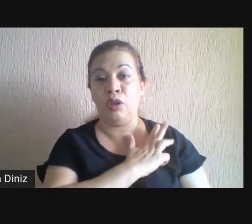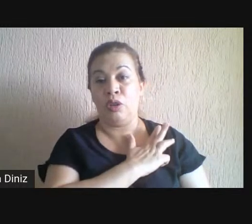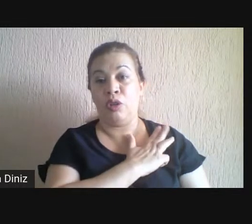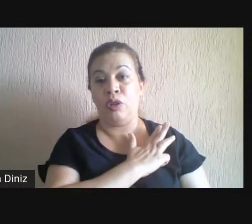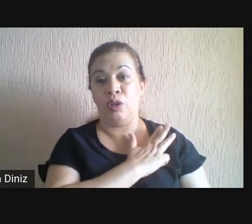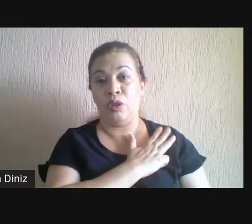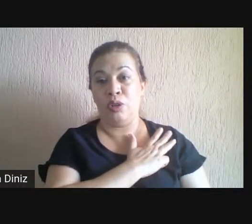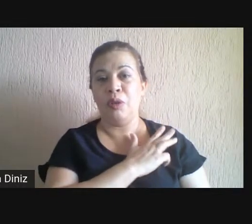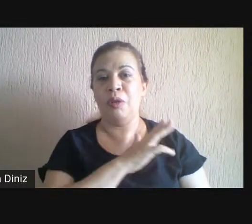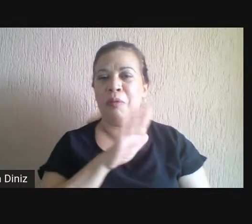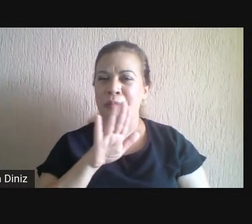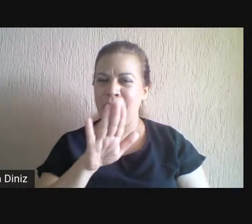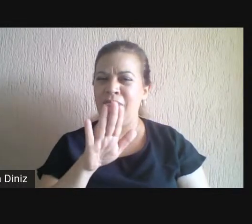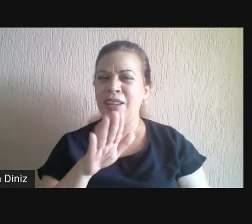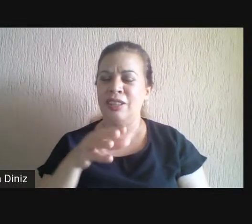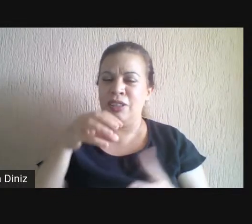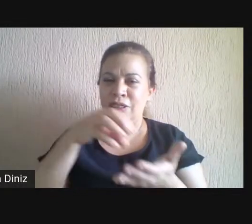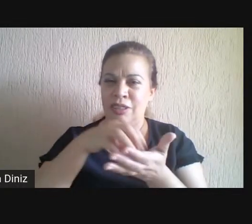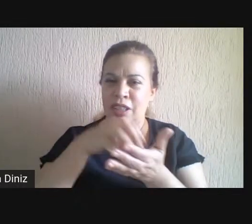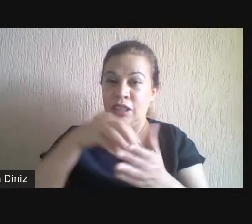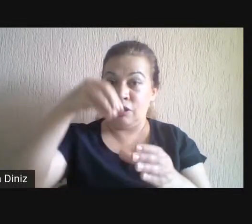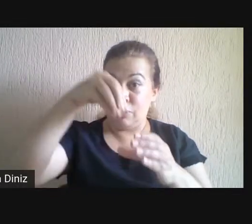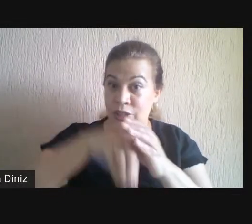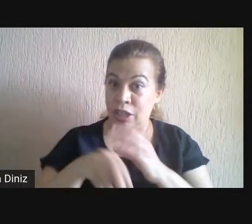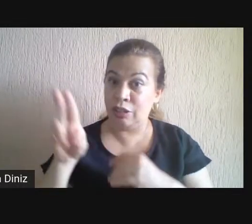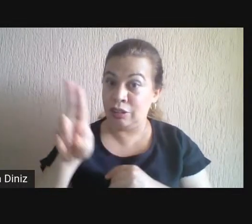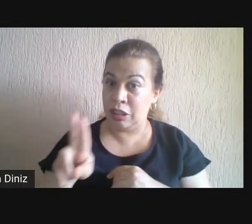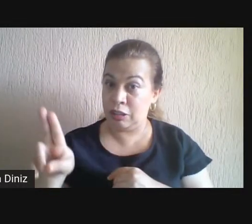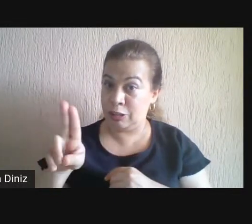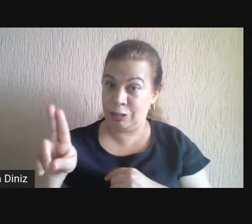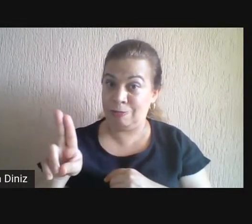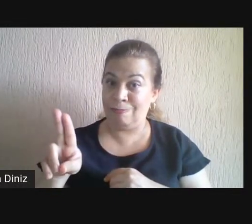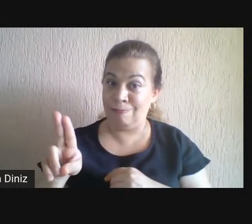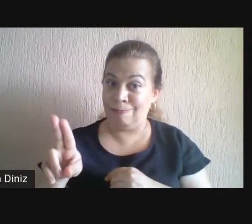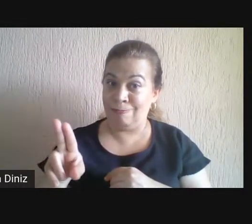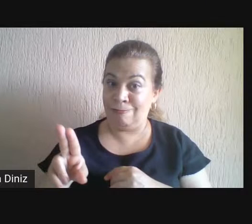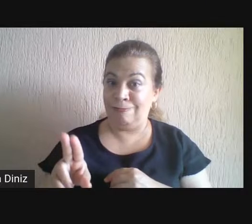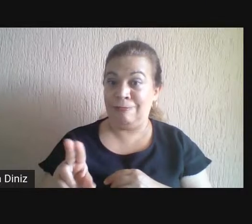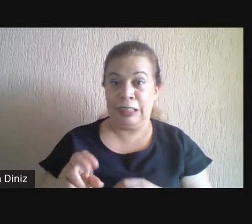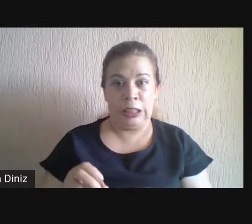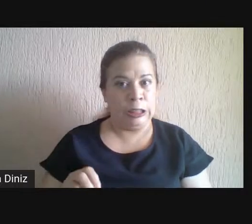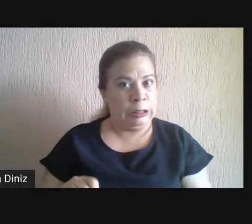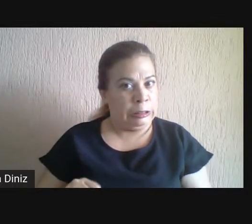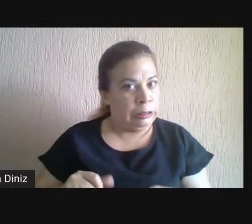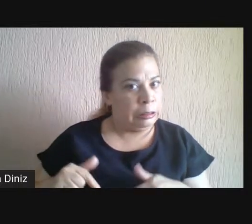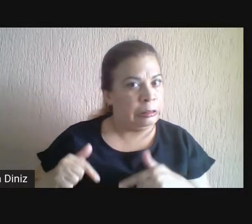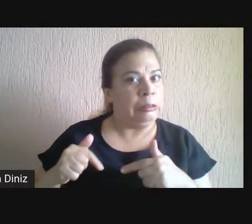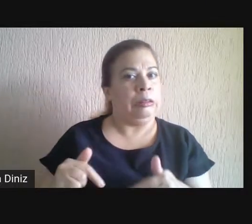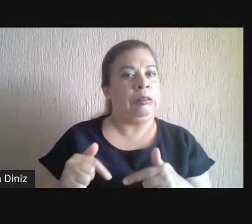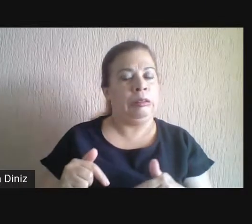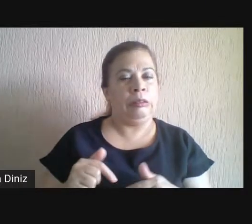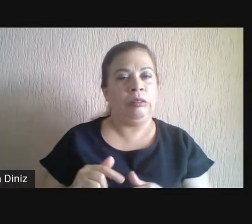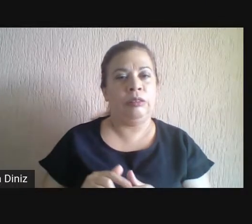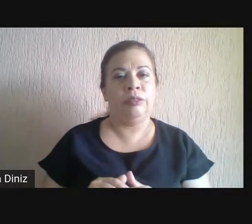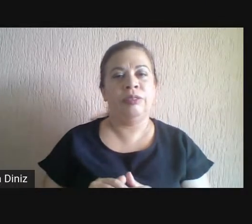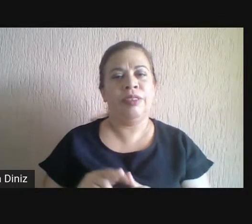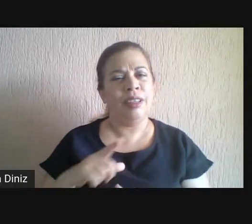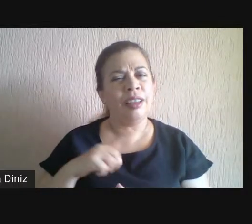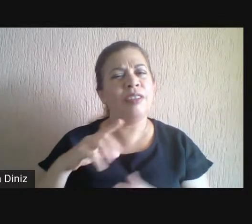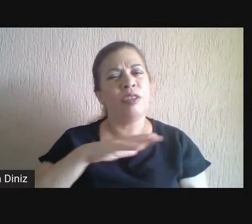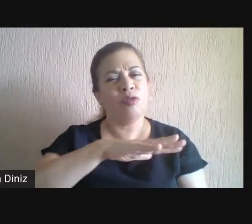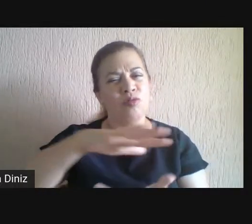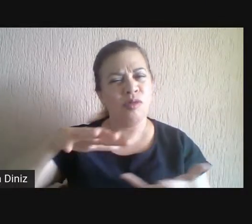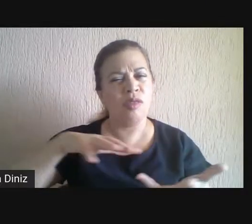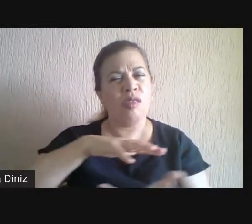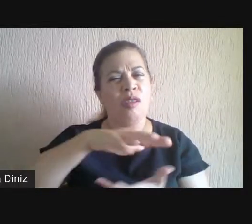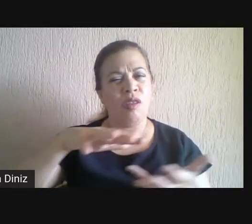internas das universidades, que resistiram bravamente. Você deve lembrar que houve uma greve contra o Reúne, em